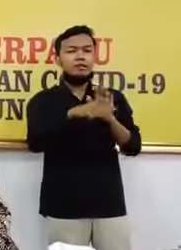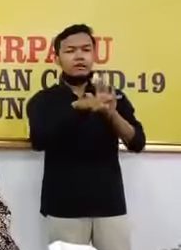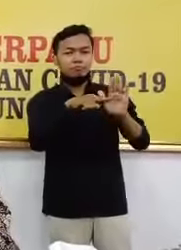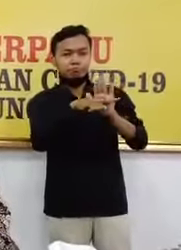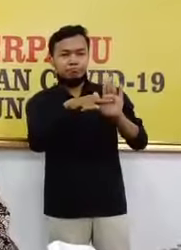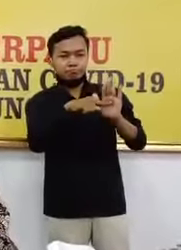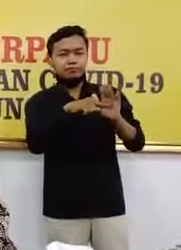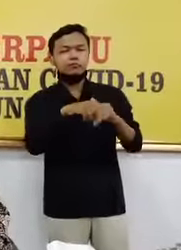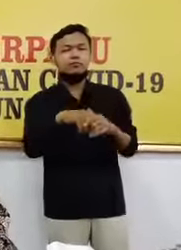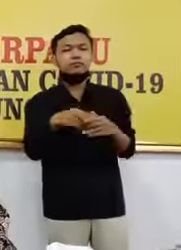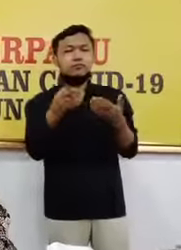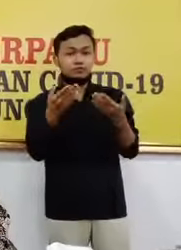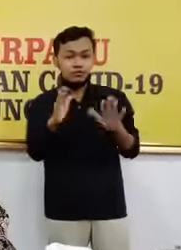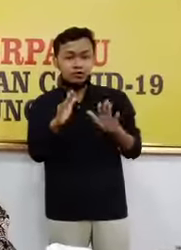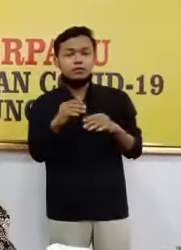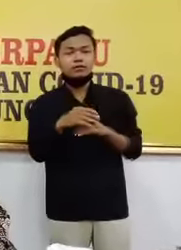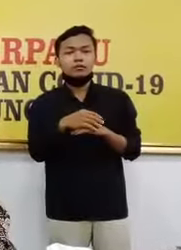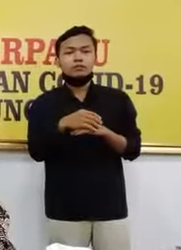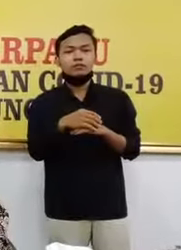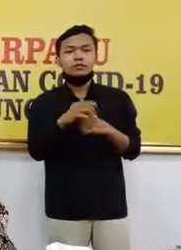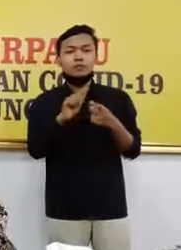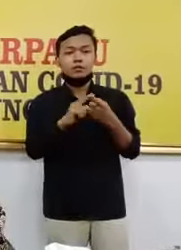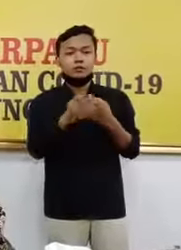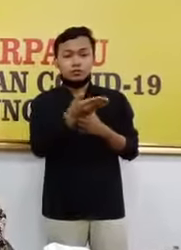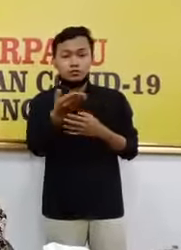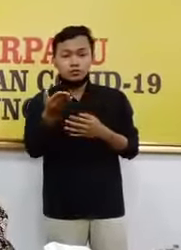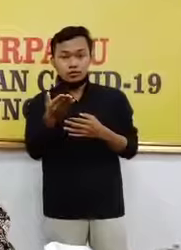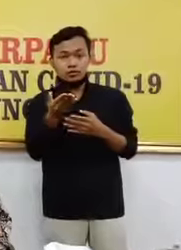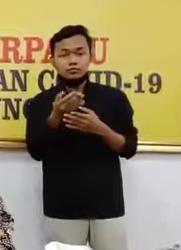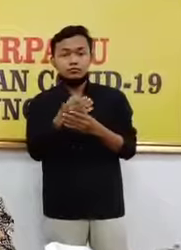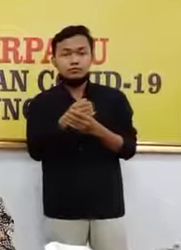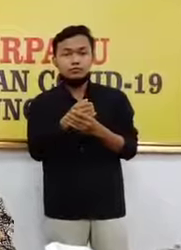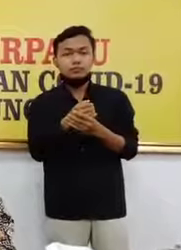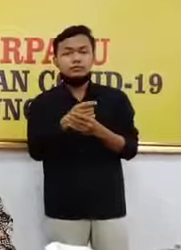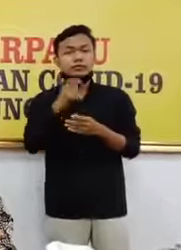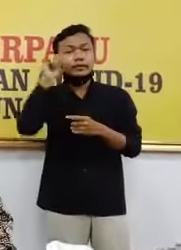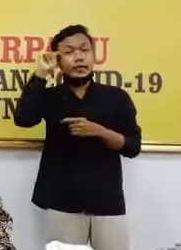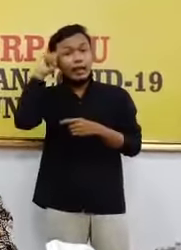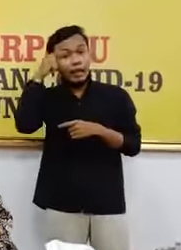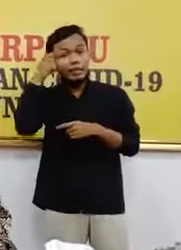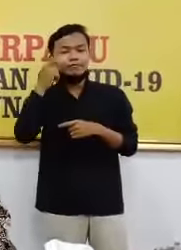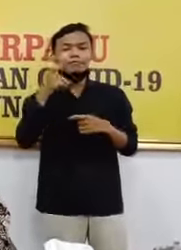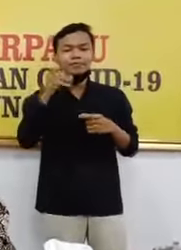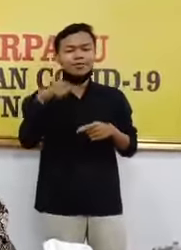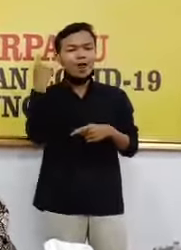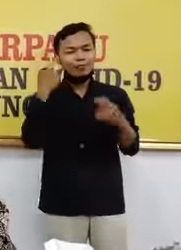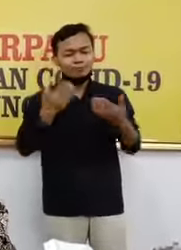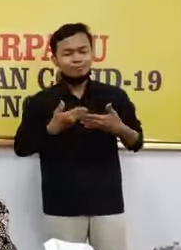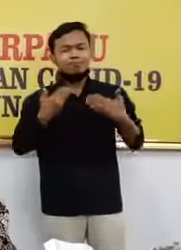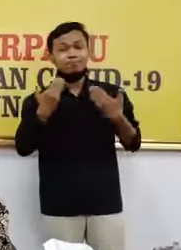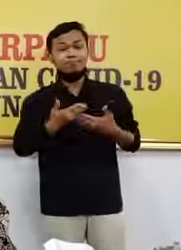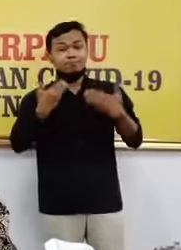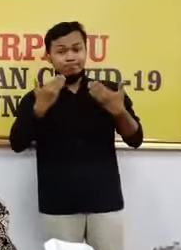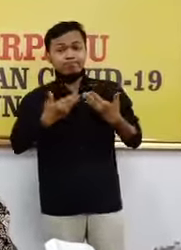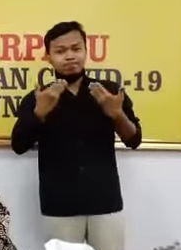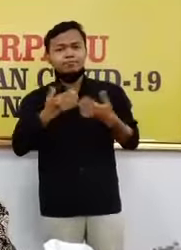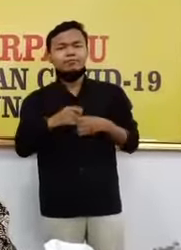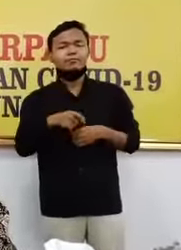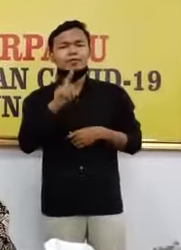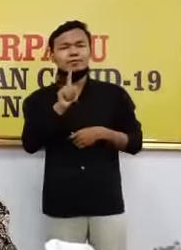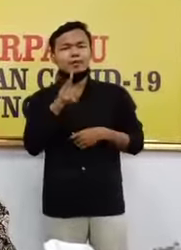Mungkin itu yang dapat saya sampaikan, teman-teman media semua. Ingat, jangan lupa bahagia, karena bahagia itu